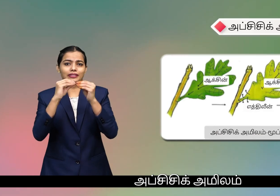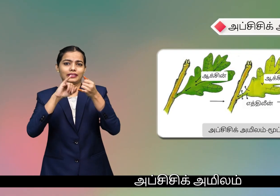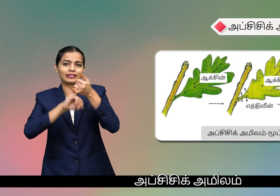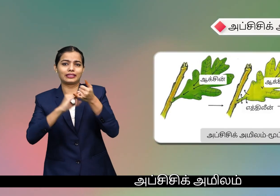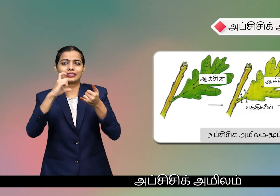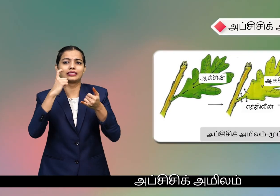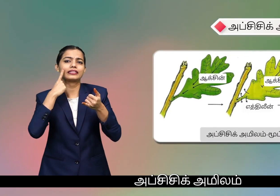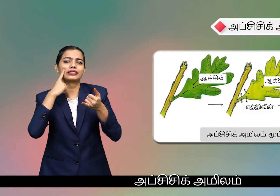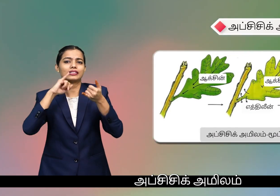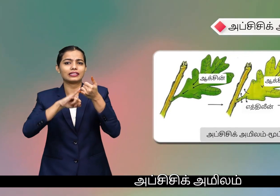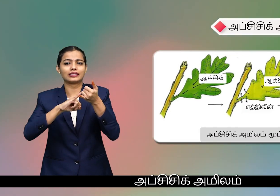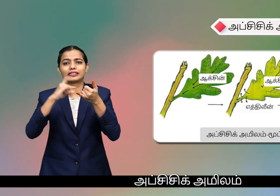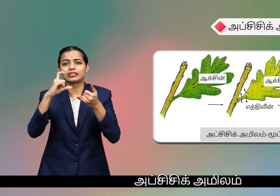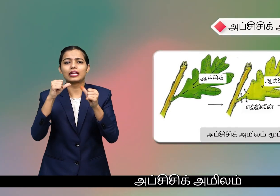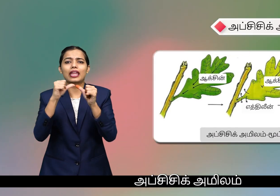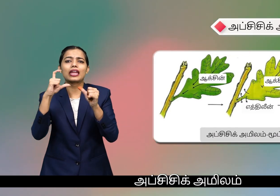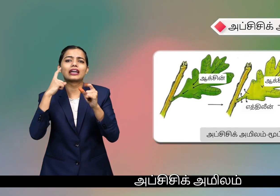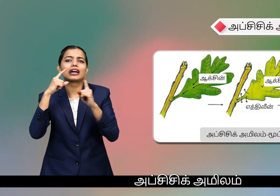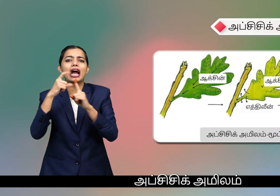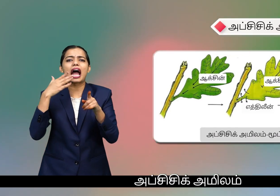அப்சிசிக் அமிலம்,